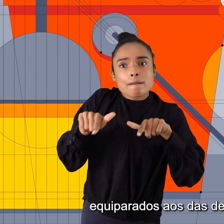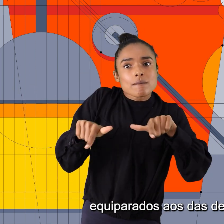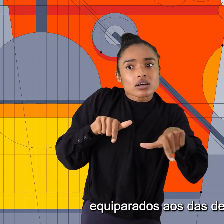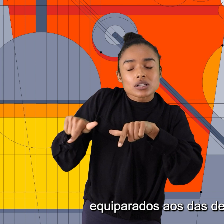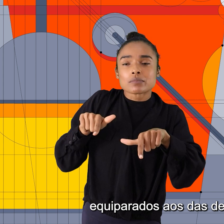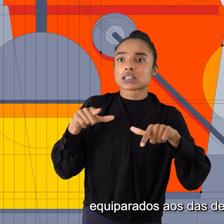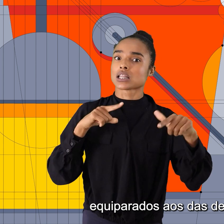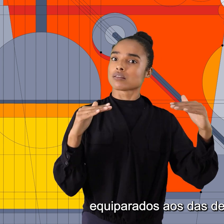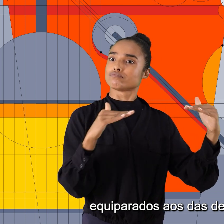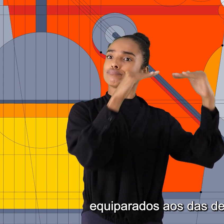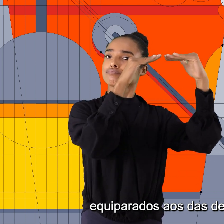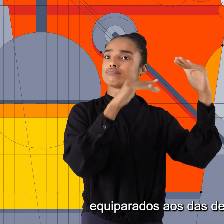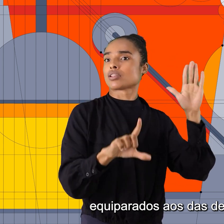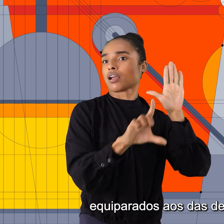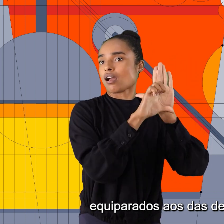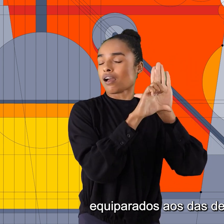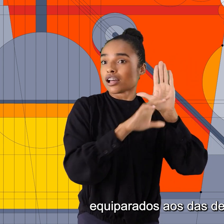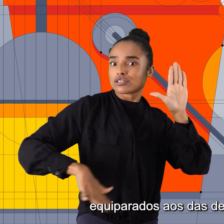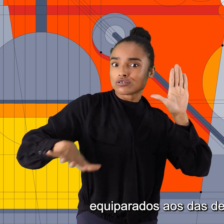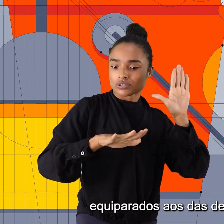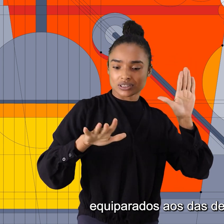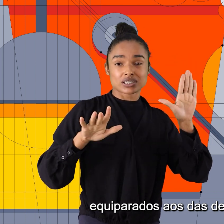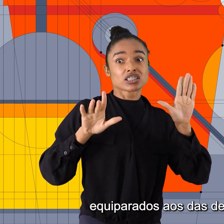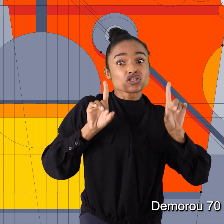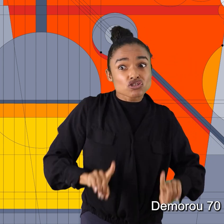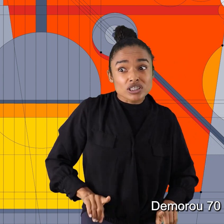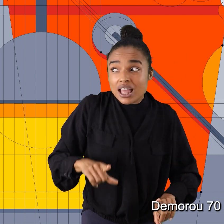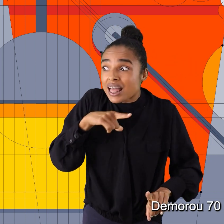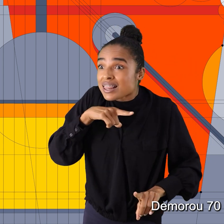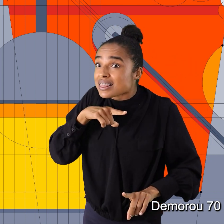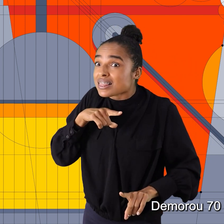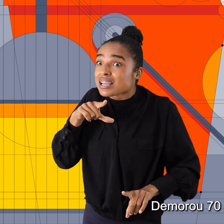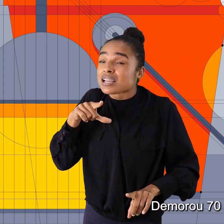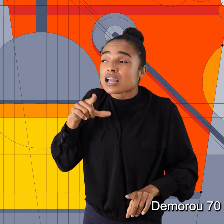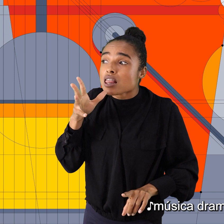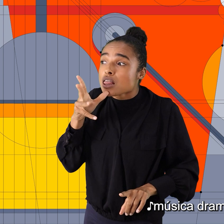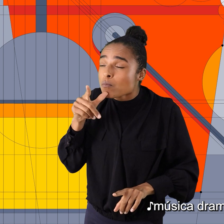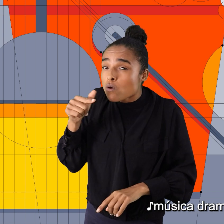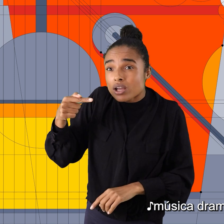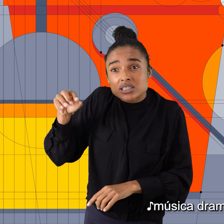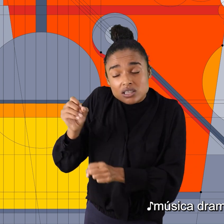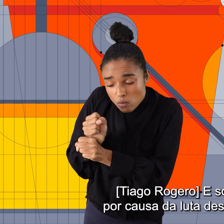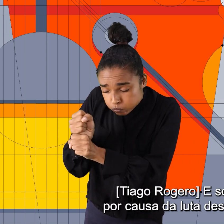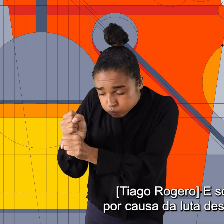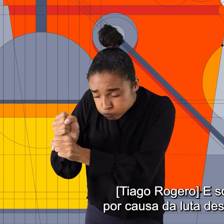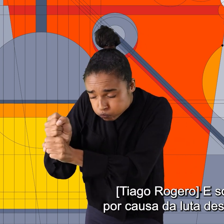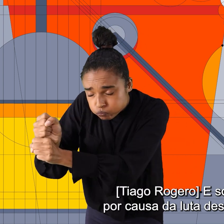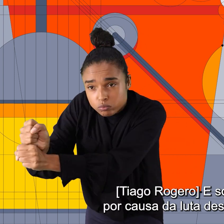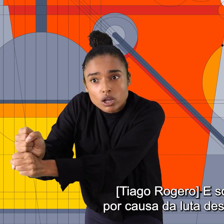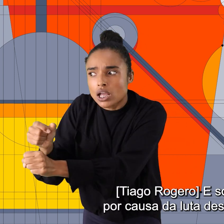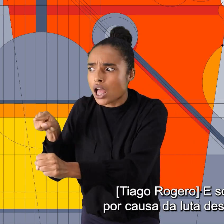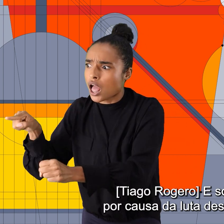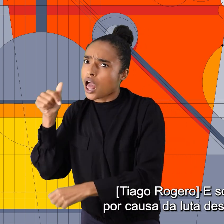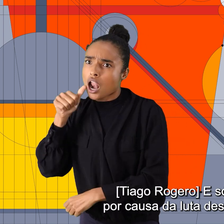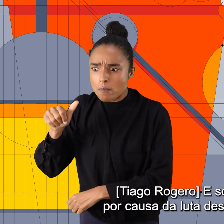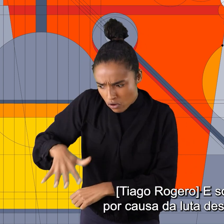direitos equiparados aos das demais profissões. Demorou 70 anos. E só aconteceu por